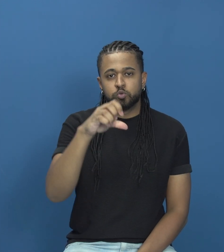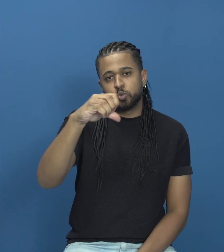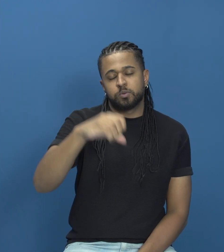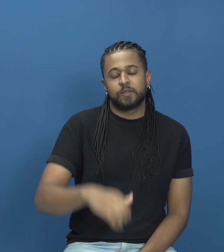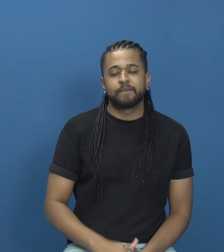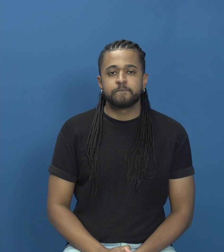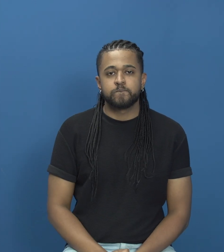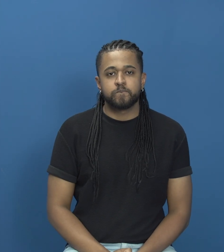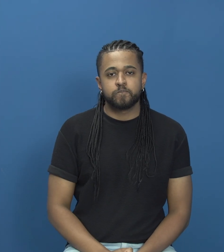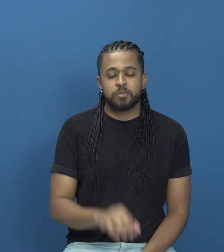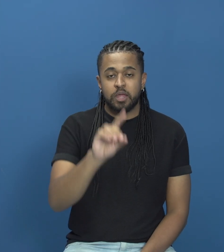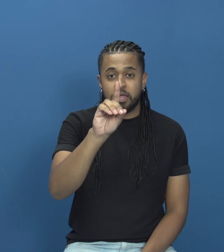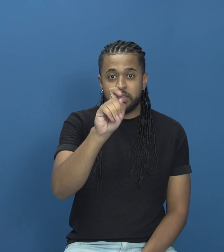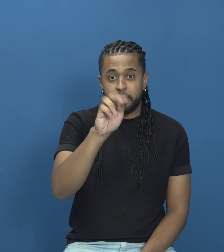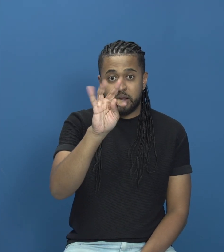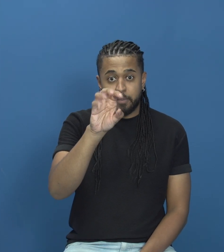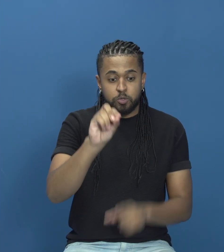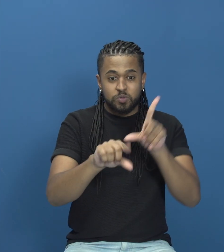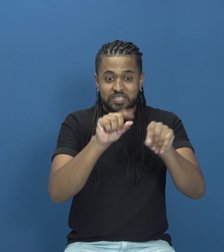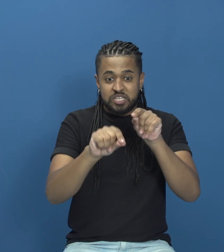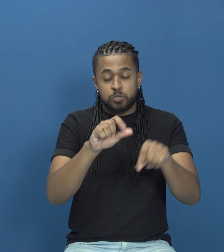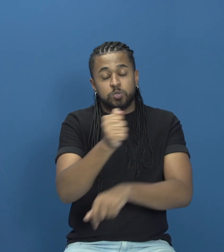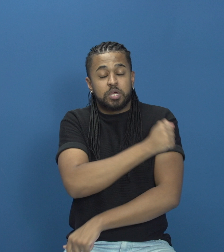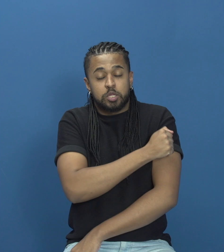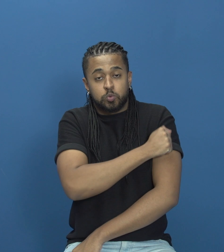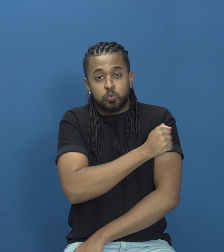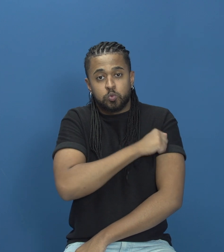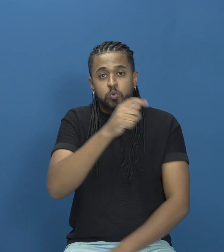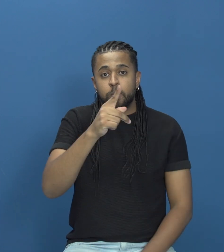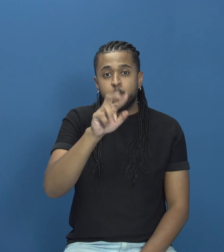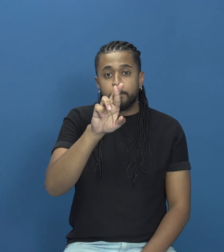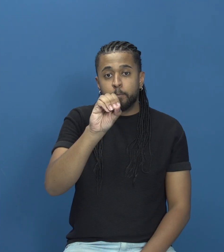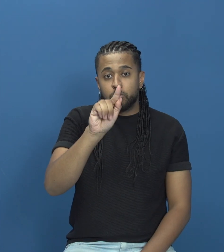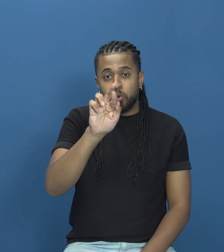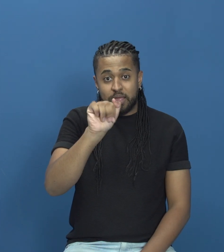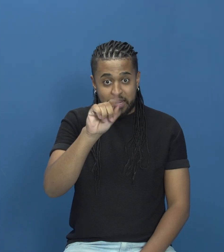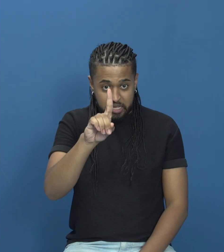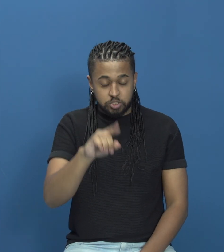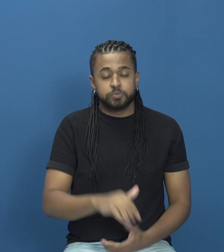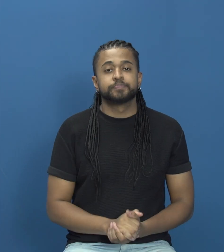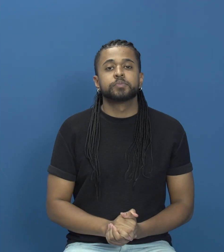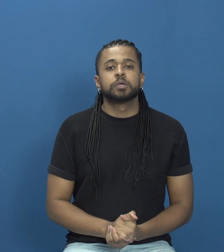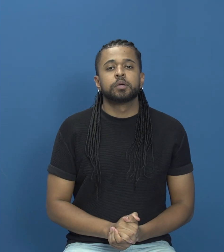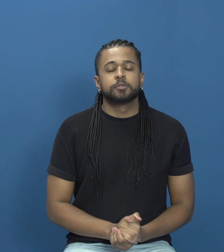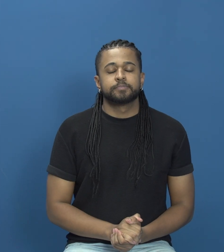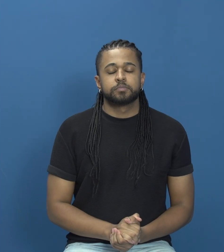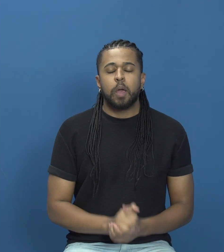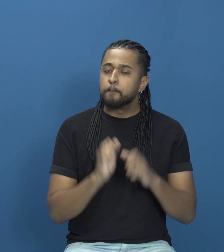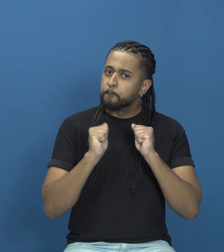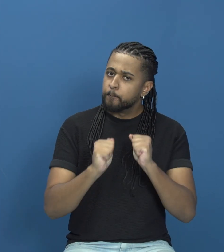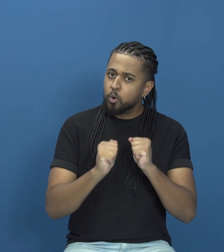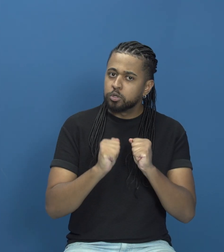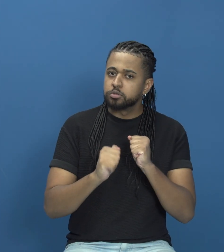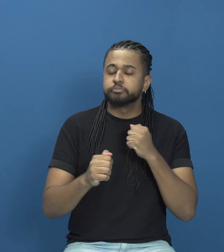16.9. O Departamento de Seleção de Alunos da Pró-Reitoria de Graduação, PROGRADE,